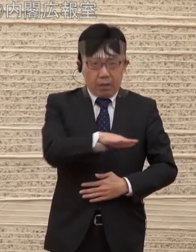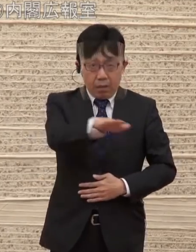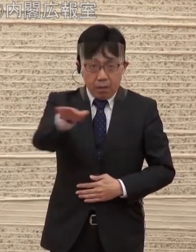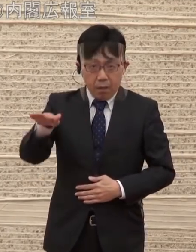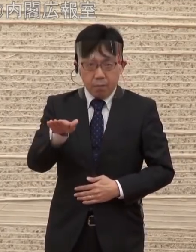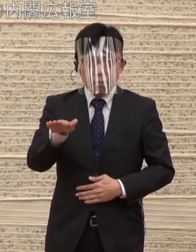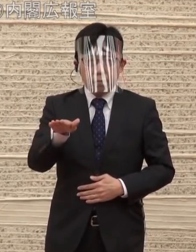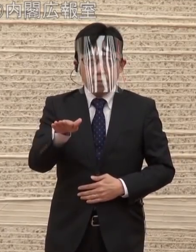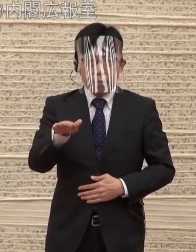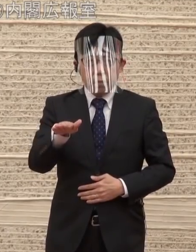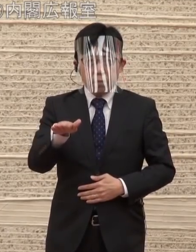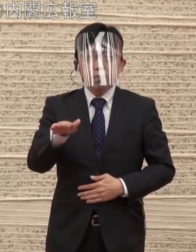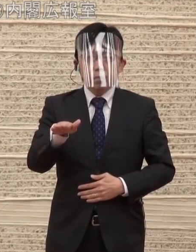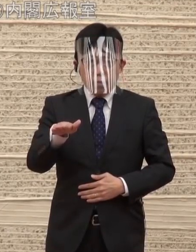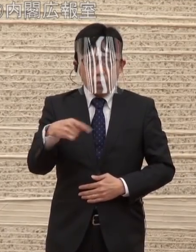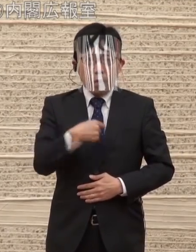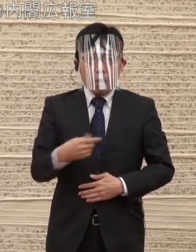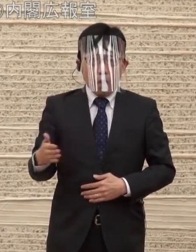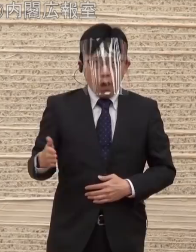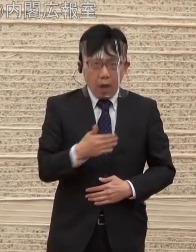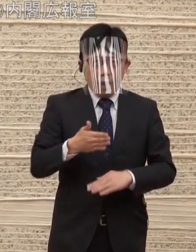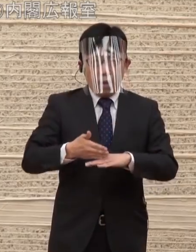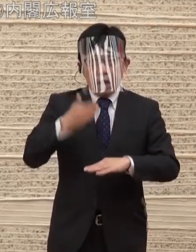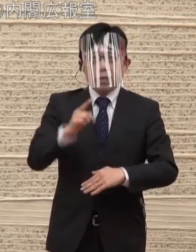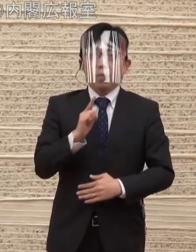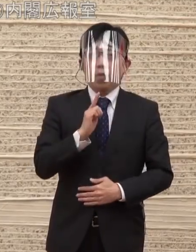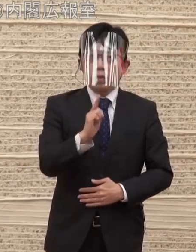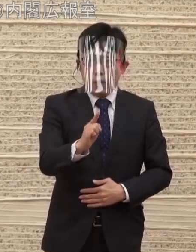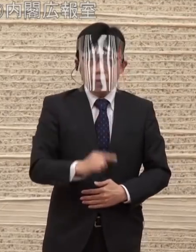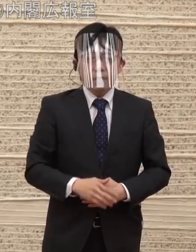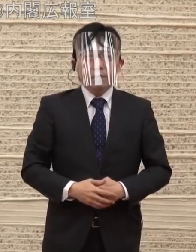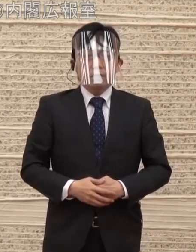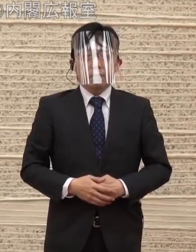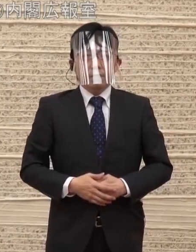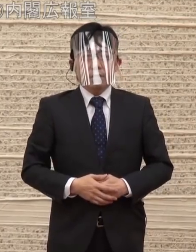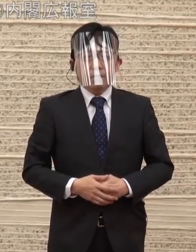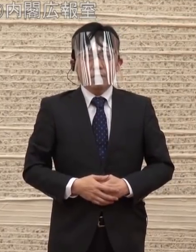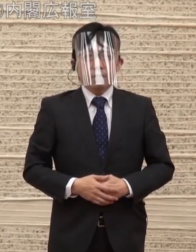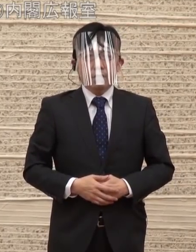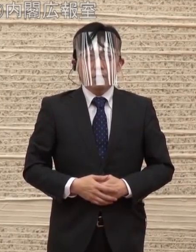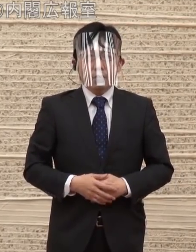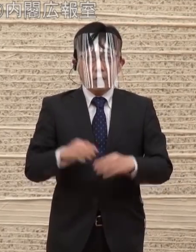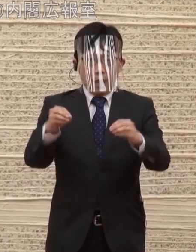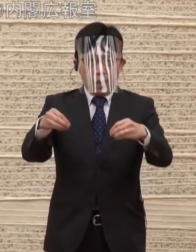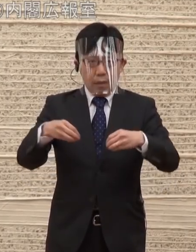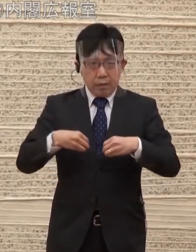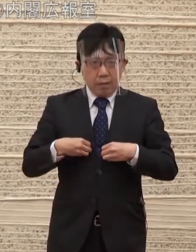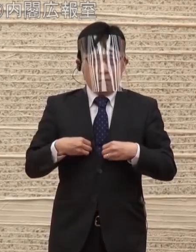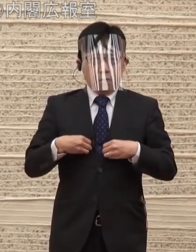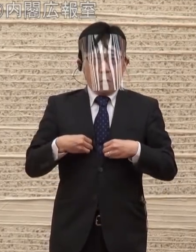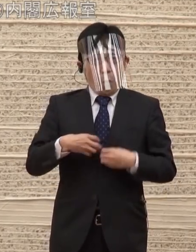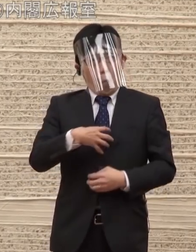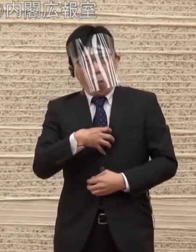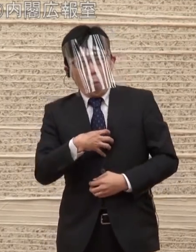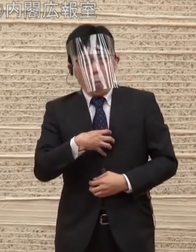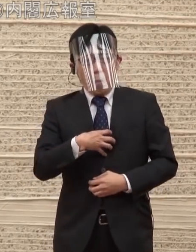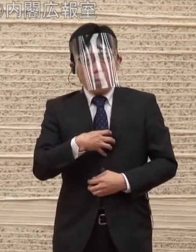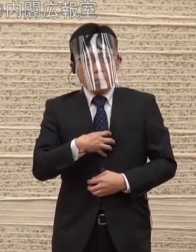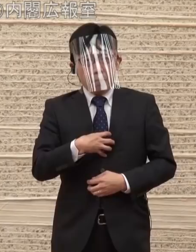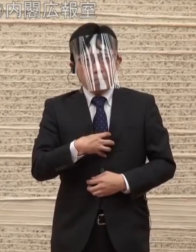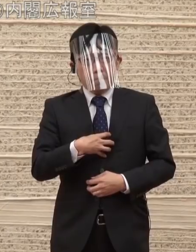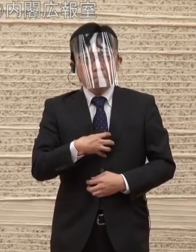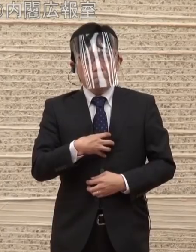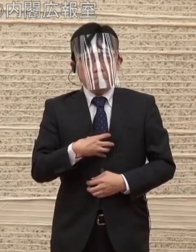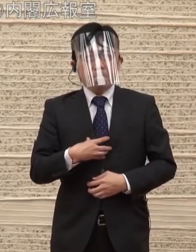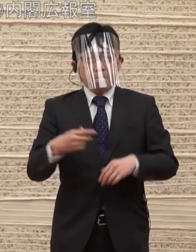心より感謝申し上げます感染リスク等背中合わせ